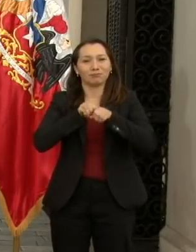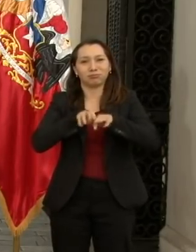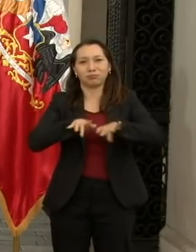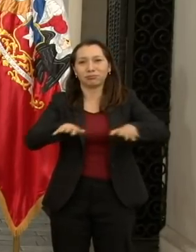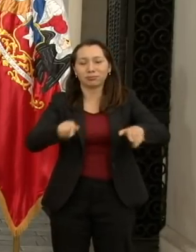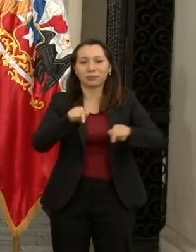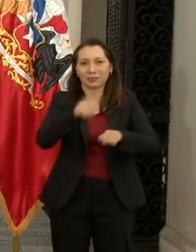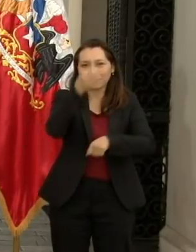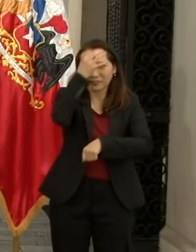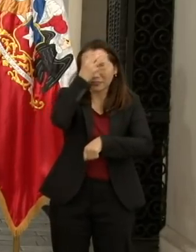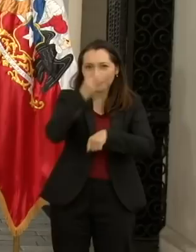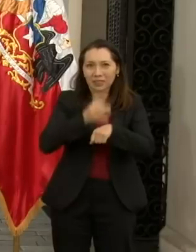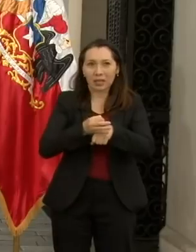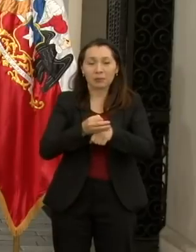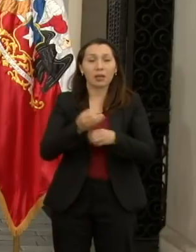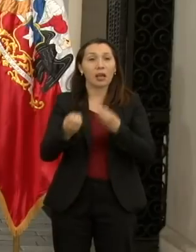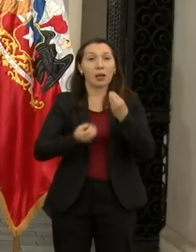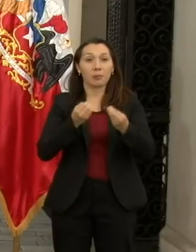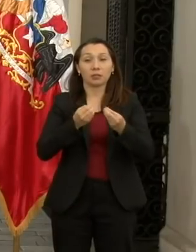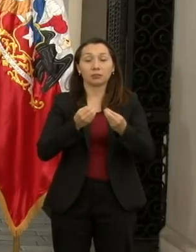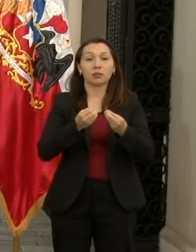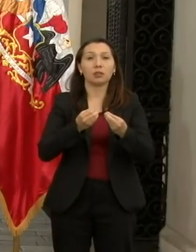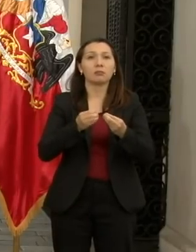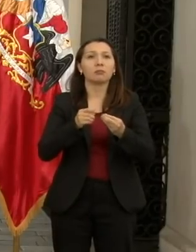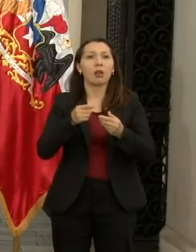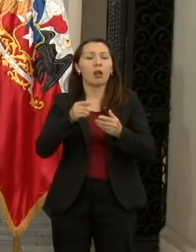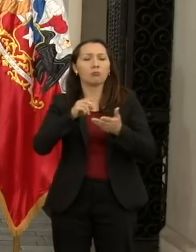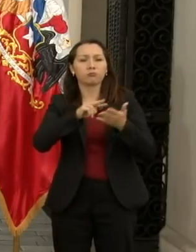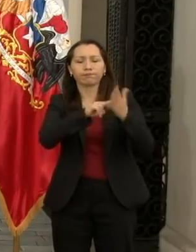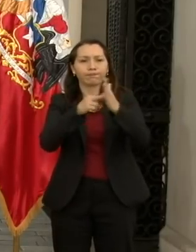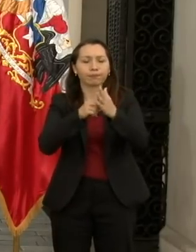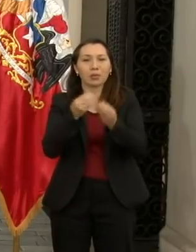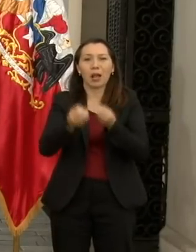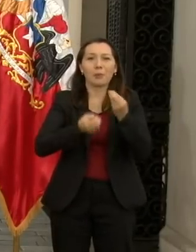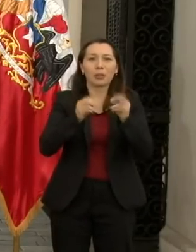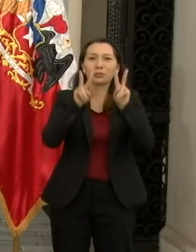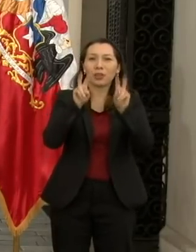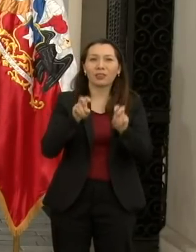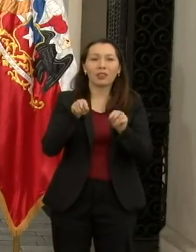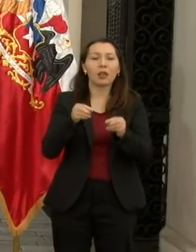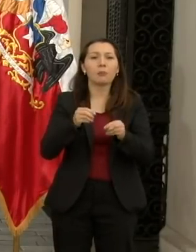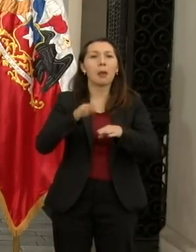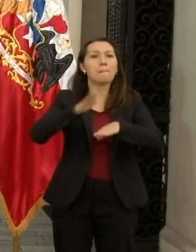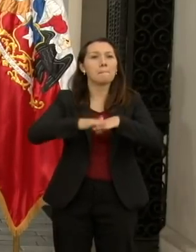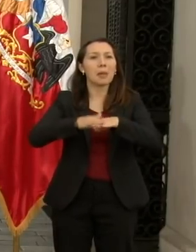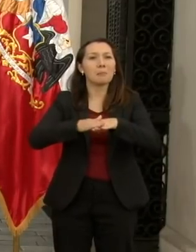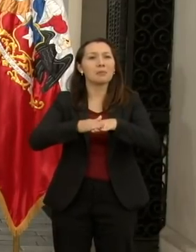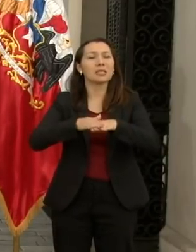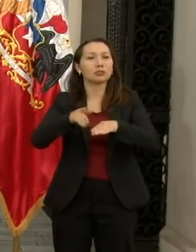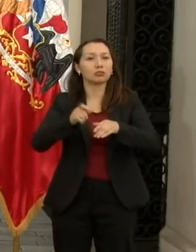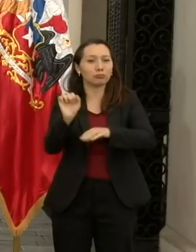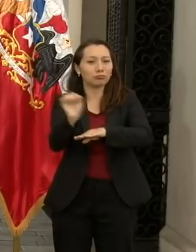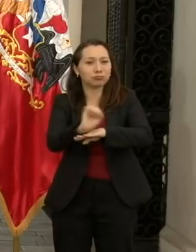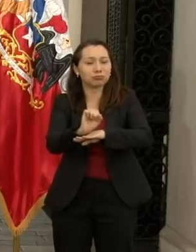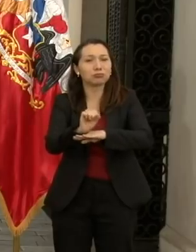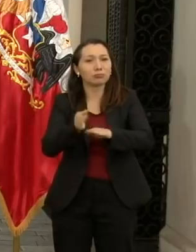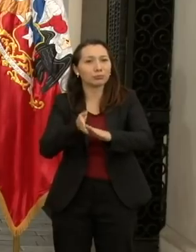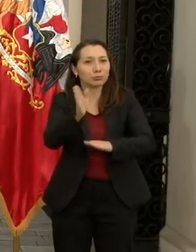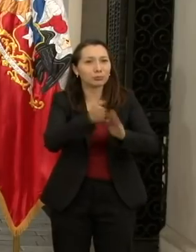pandemia. Con respecto a la polémica que se ha generado en relación a los permisos de